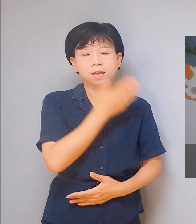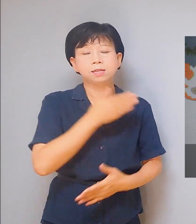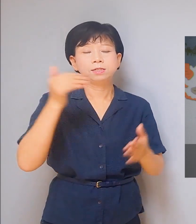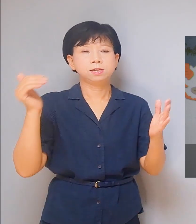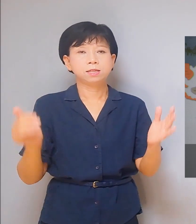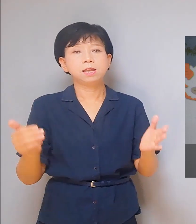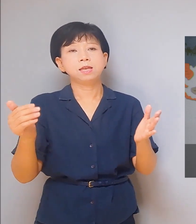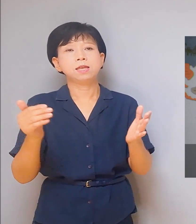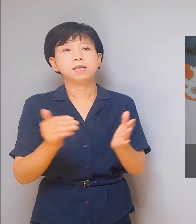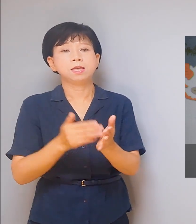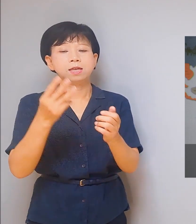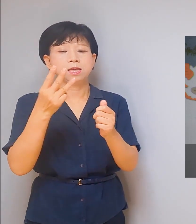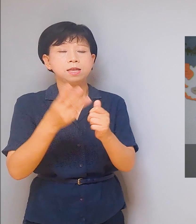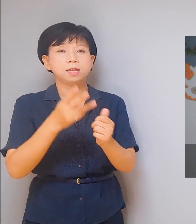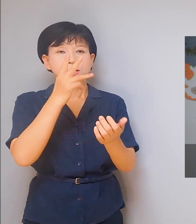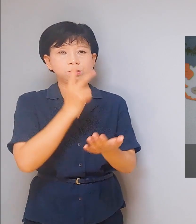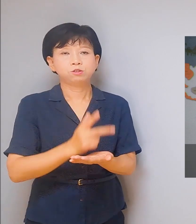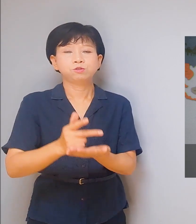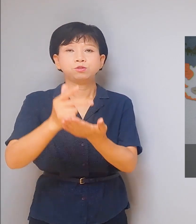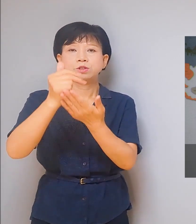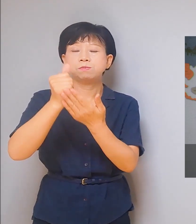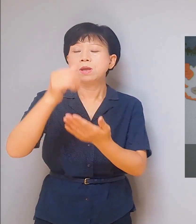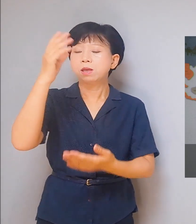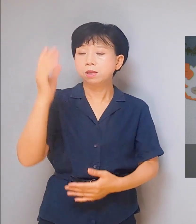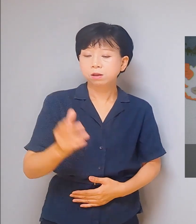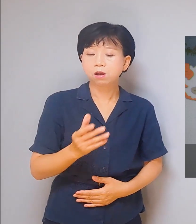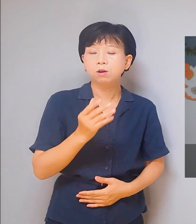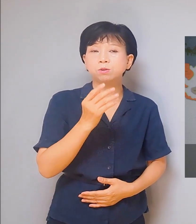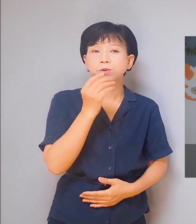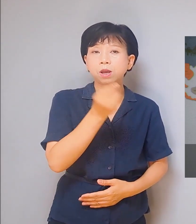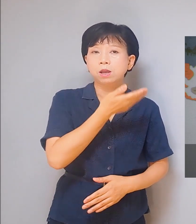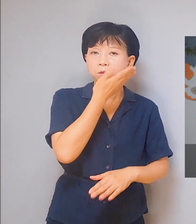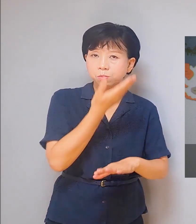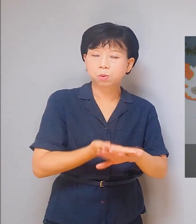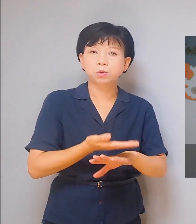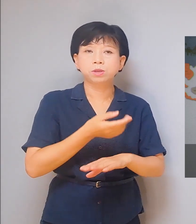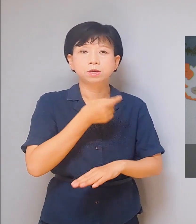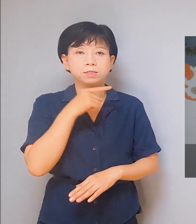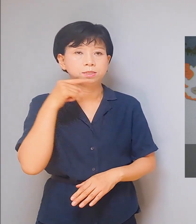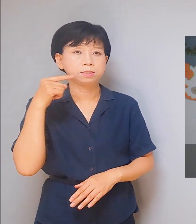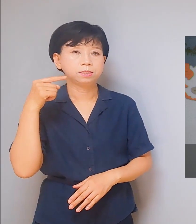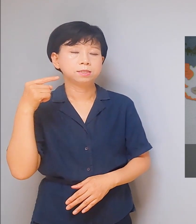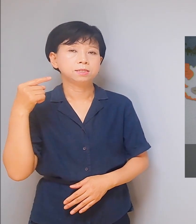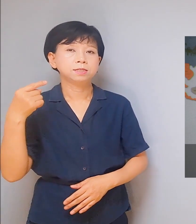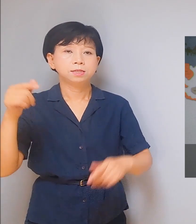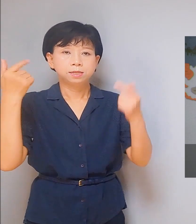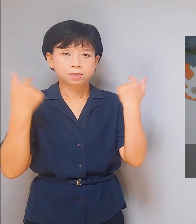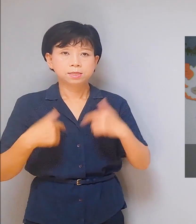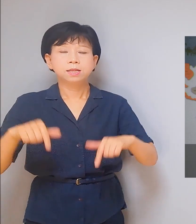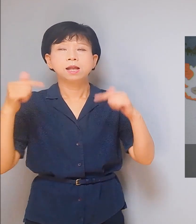희게 하셨네. 주님의 거룩한 보혈을